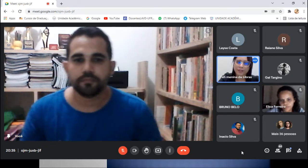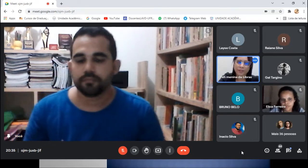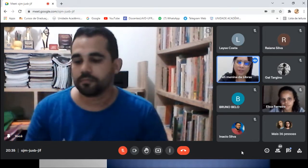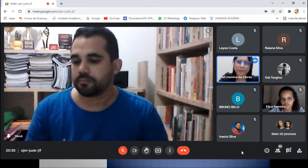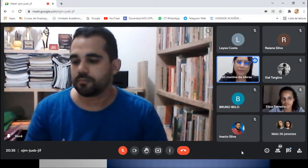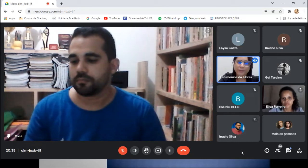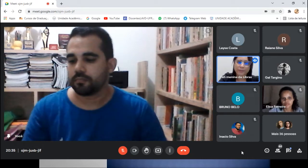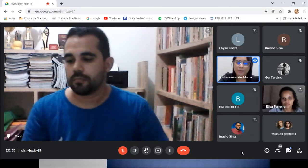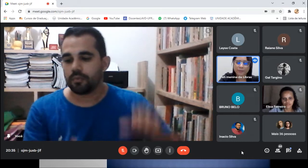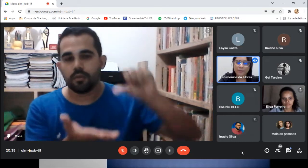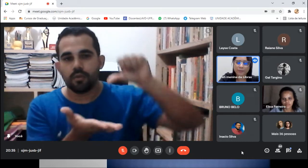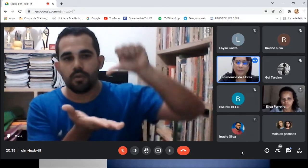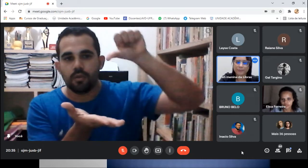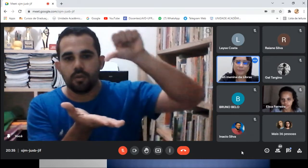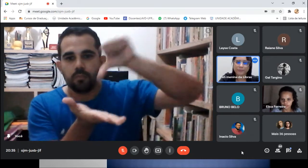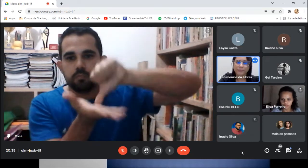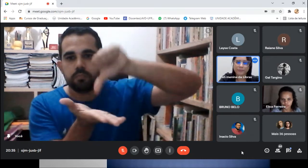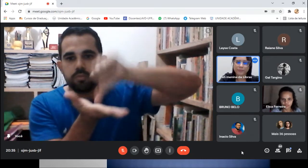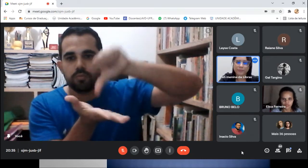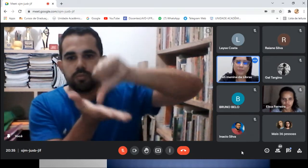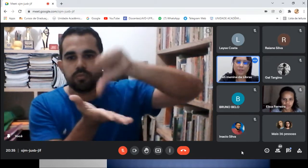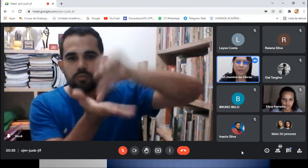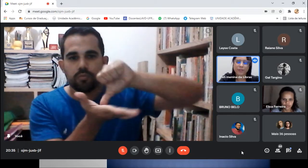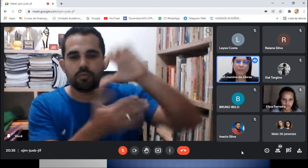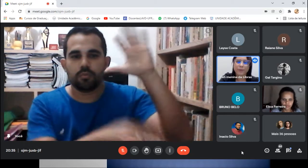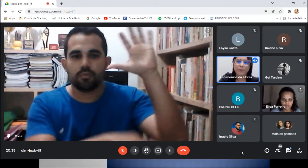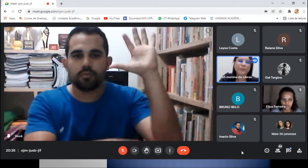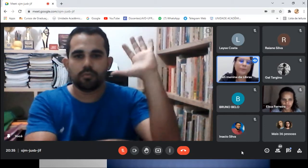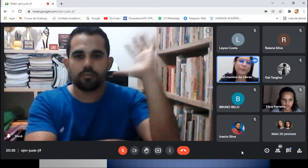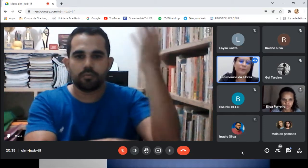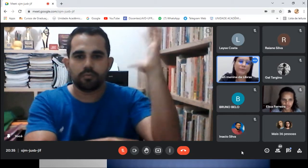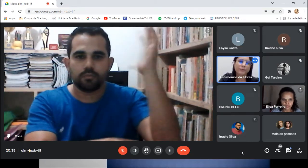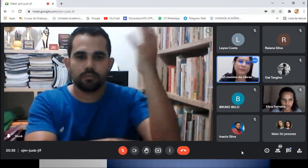Agora vamos para outro polo. Alguém do polo